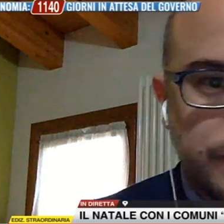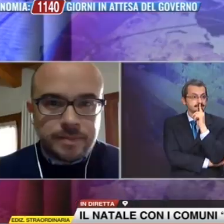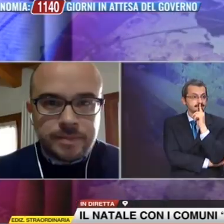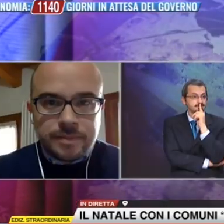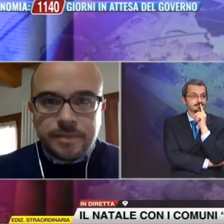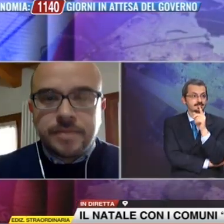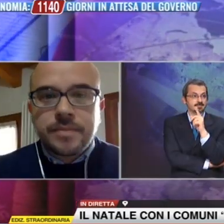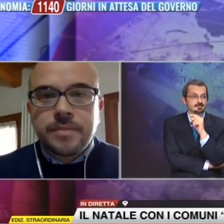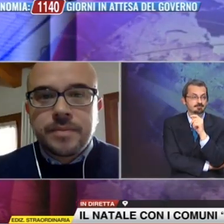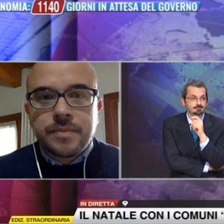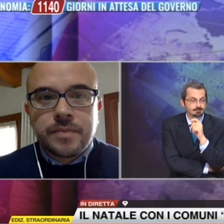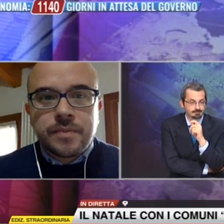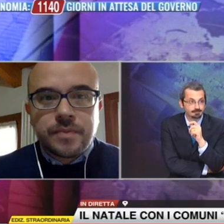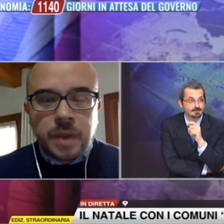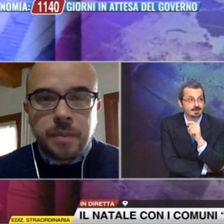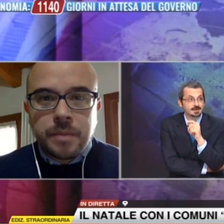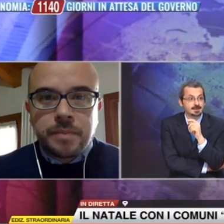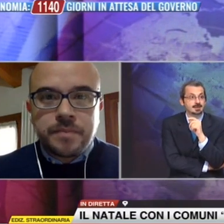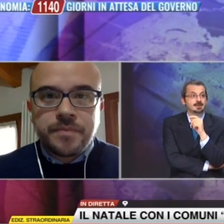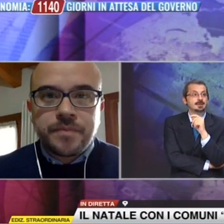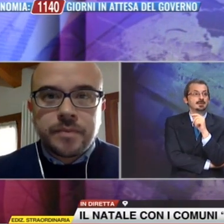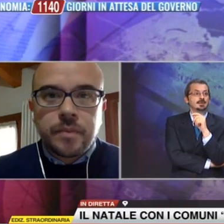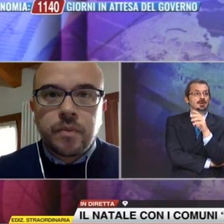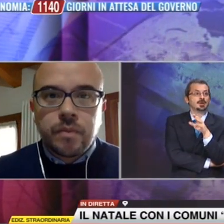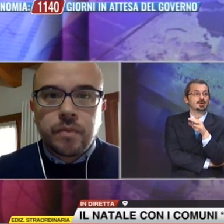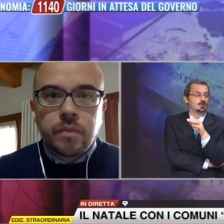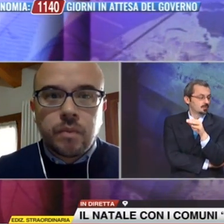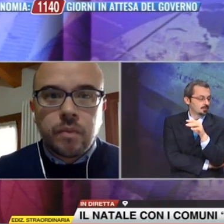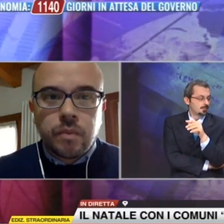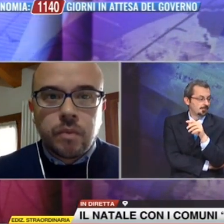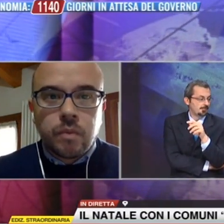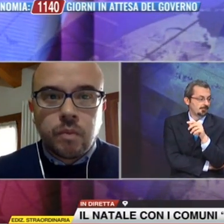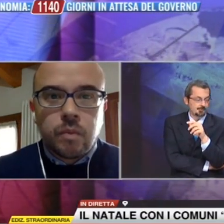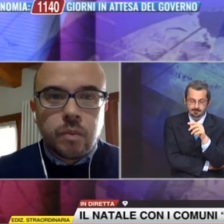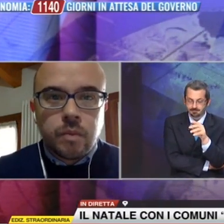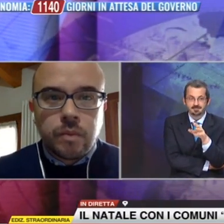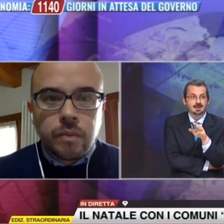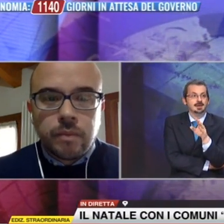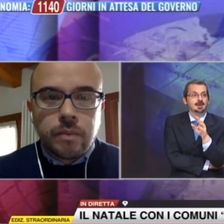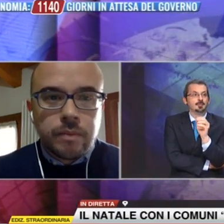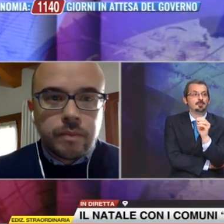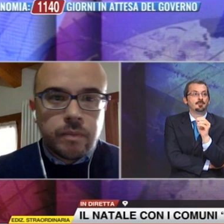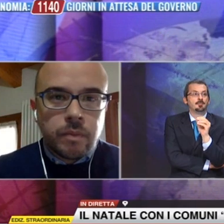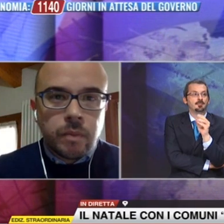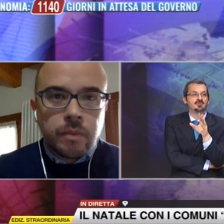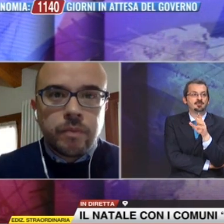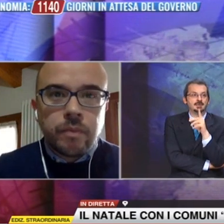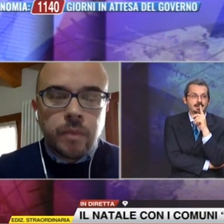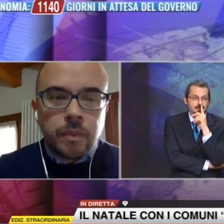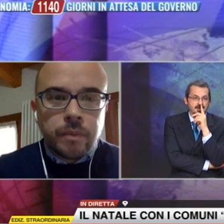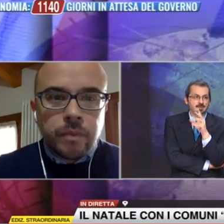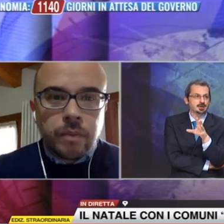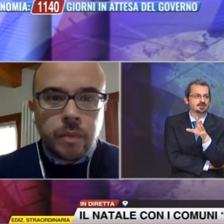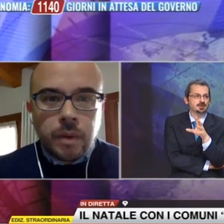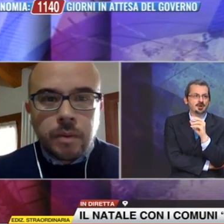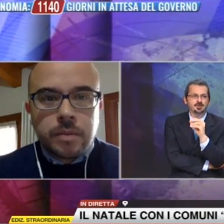Difatti partono dalla Calabria o dalla Sicilia per venire a curarsi in Veneto, proprio perché in Calabria e Sicilia funziona meravigliosamente bene. Posso, prima, le